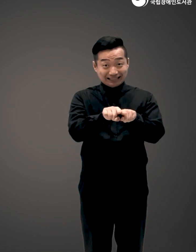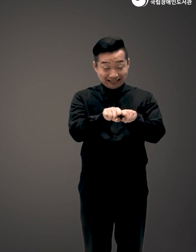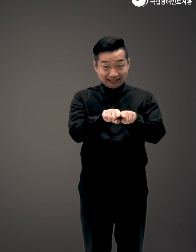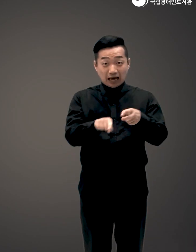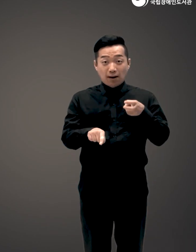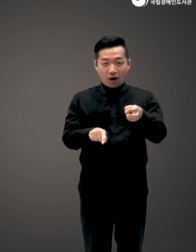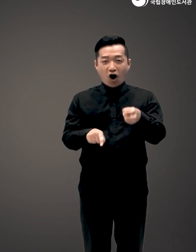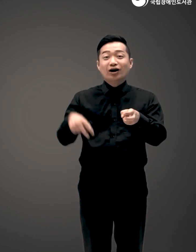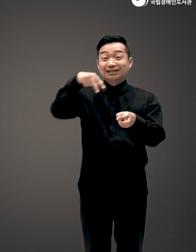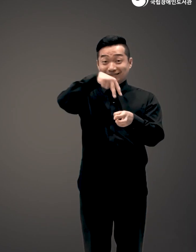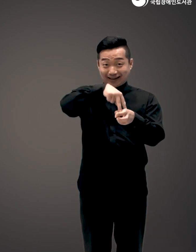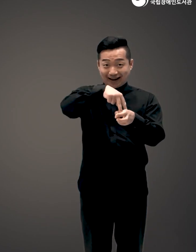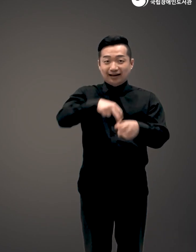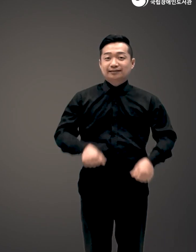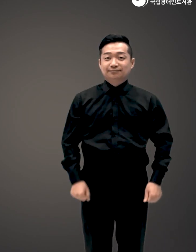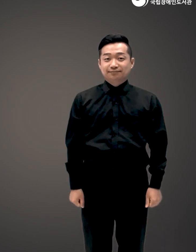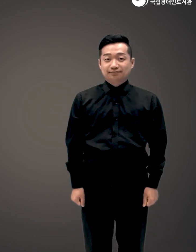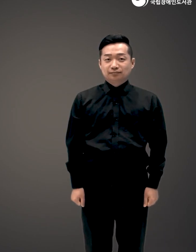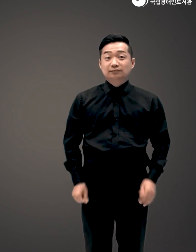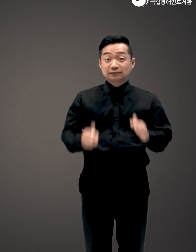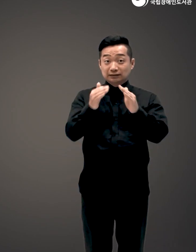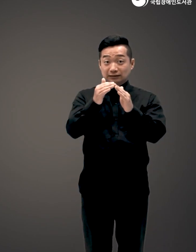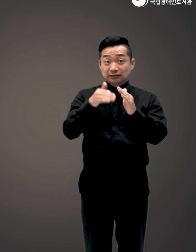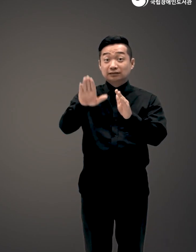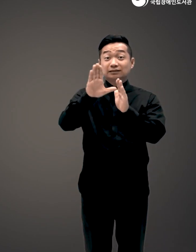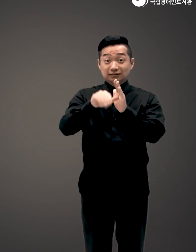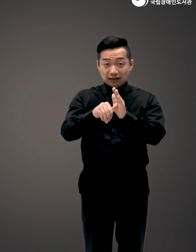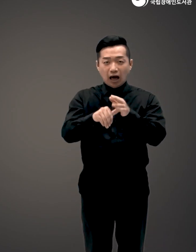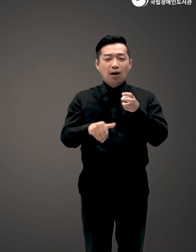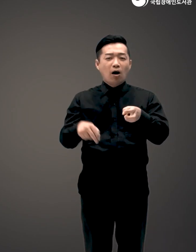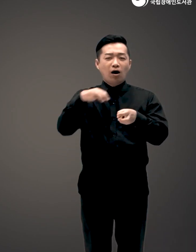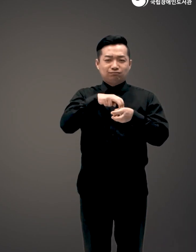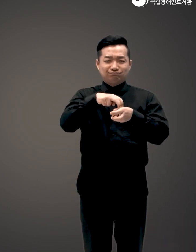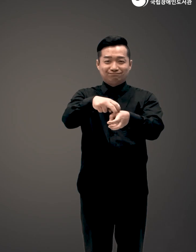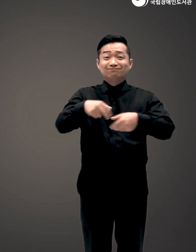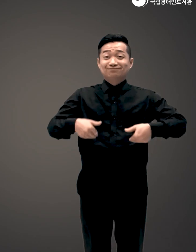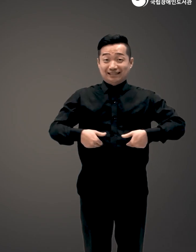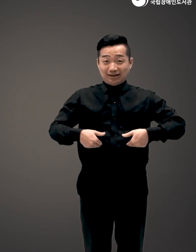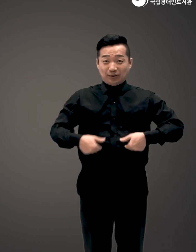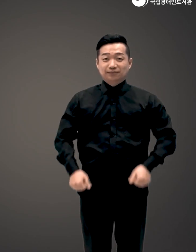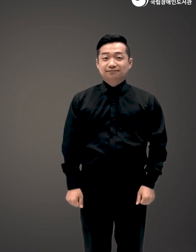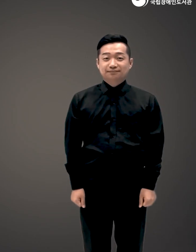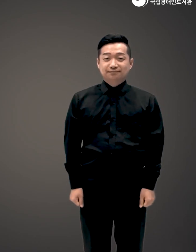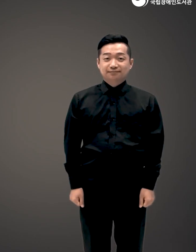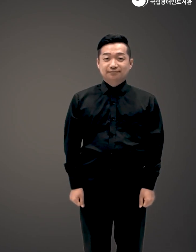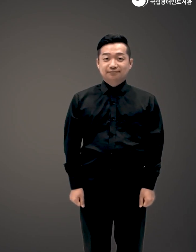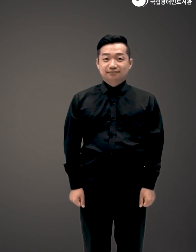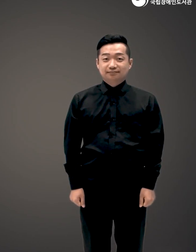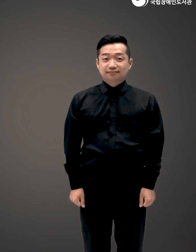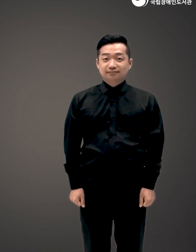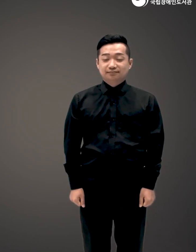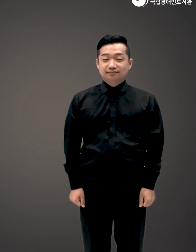우리 같이 버스를 탈 거야. 집에 가려면 버스를 타야 한다고 했거든.